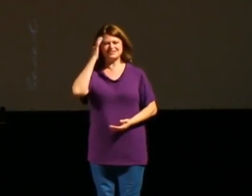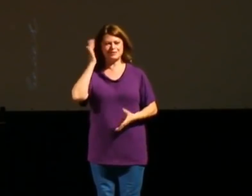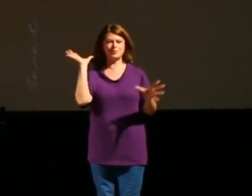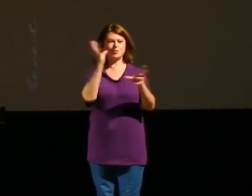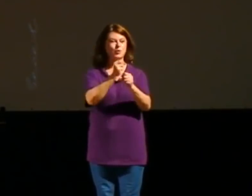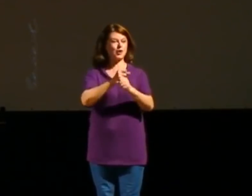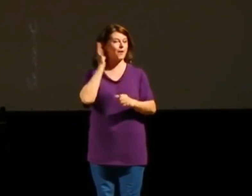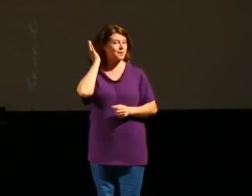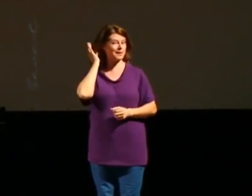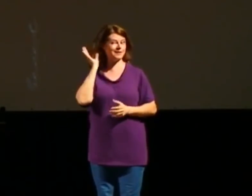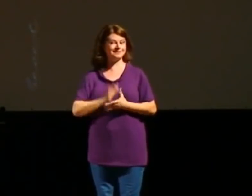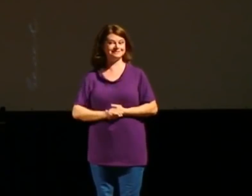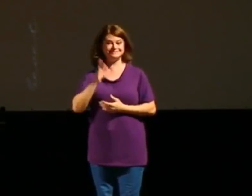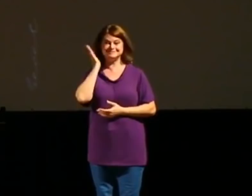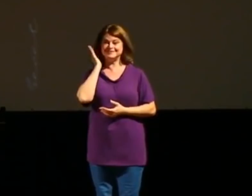exatamente, quando